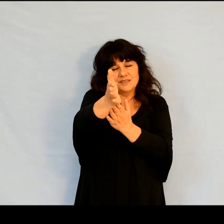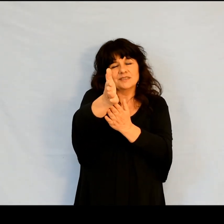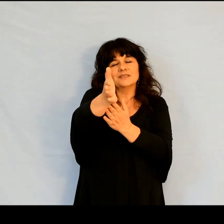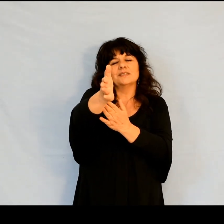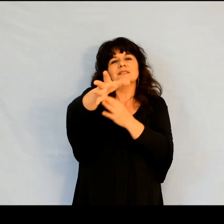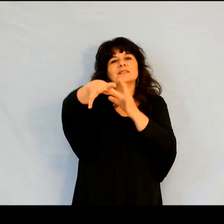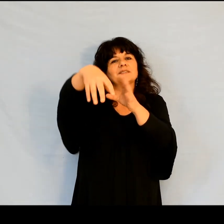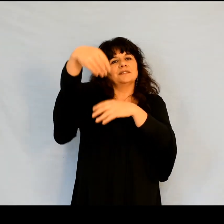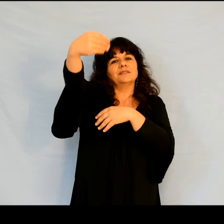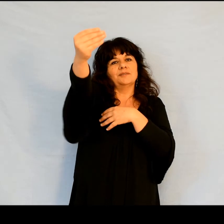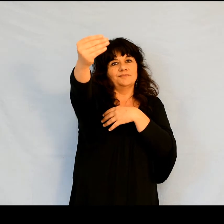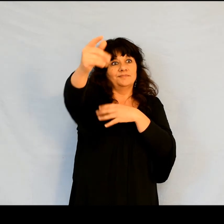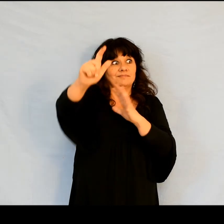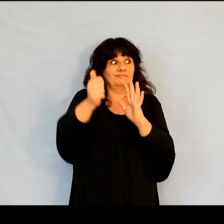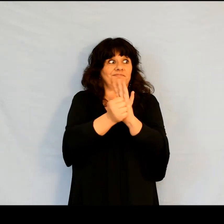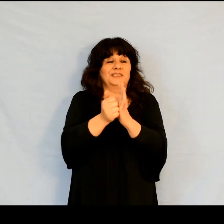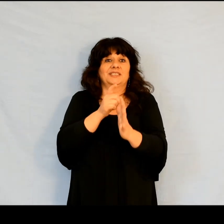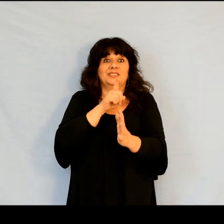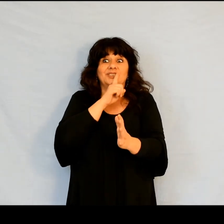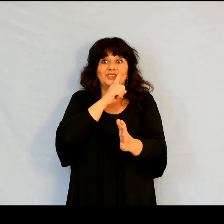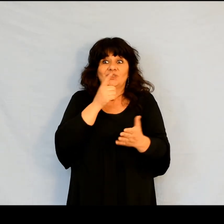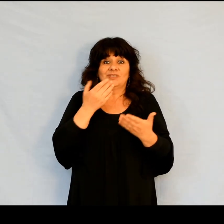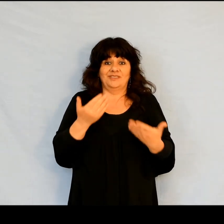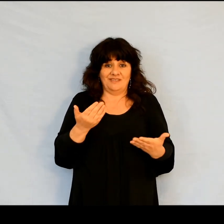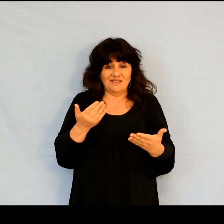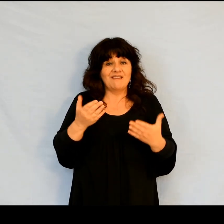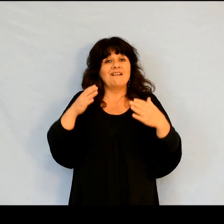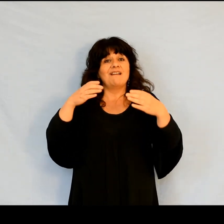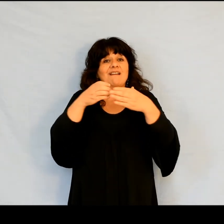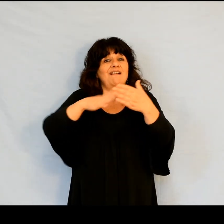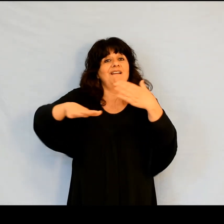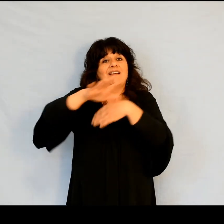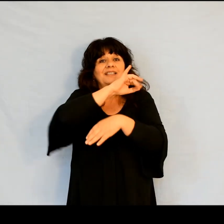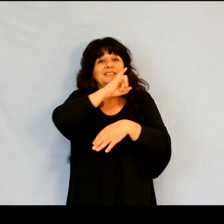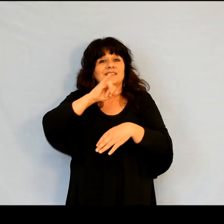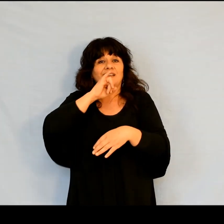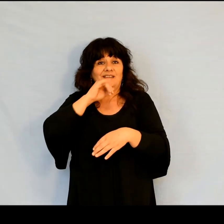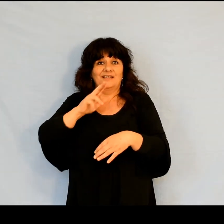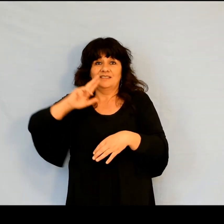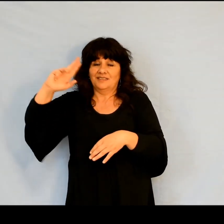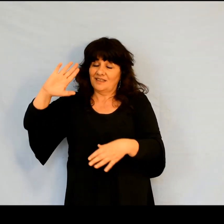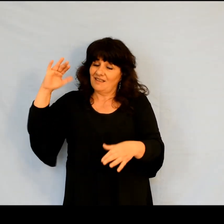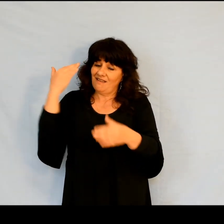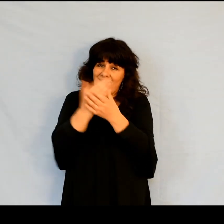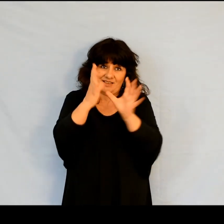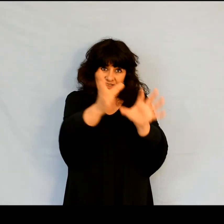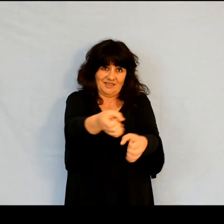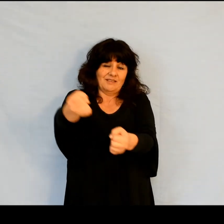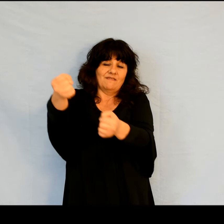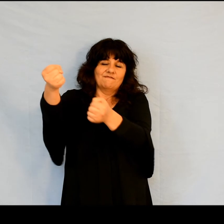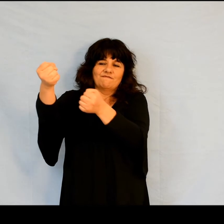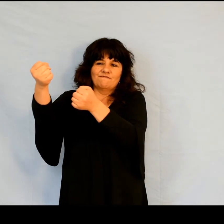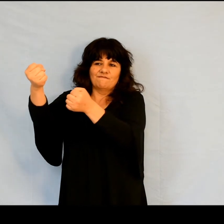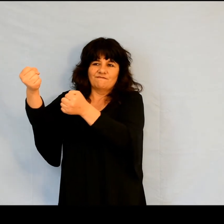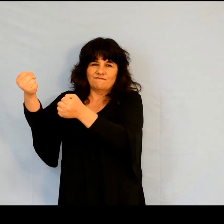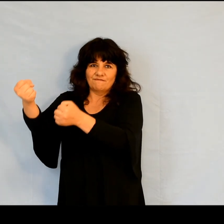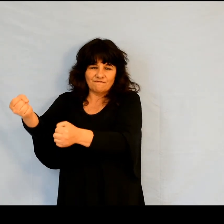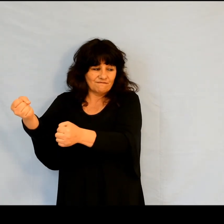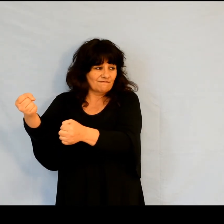Ce jour-là, le Seigneur sauva Israël de la main d'Égypte. Et Israël vit les Égyptiens morts sur